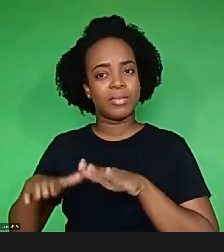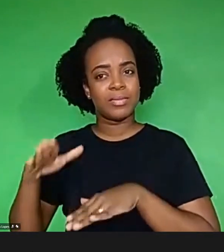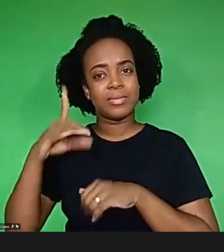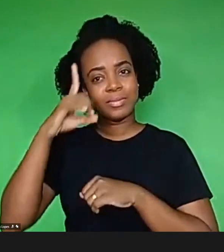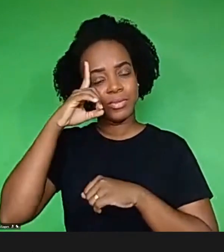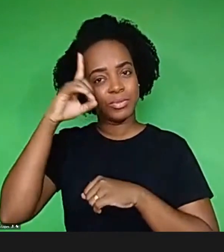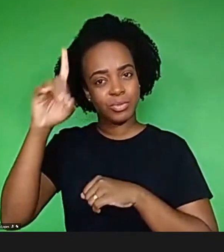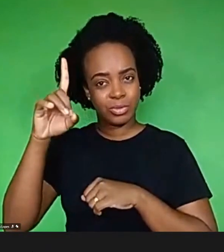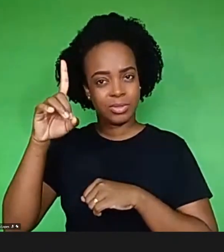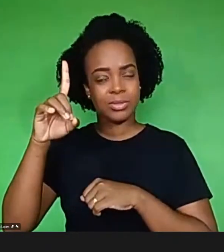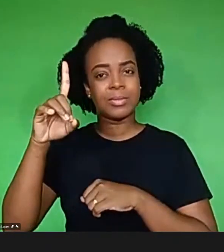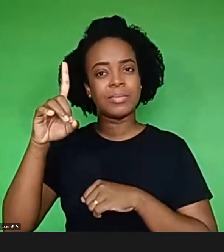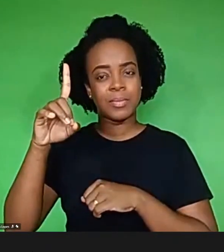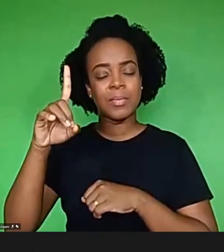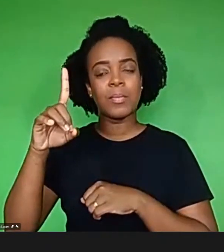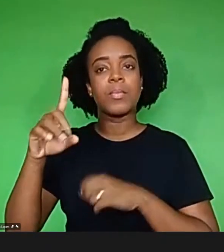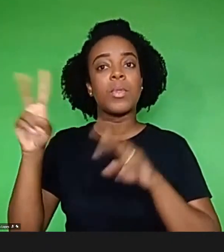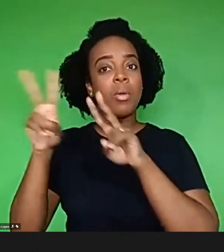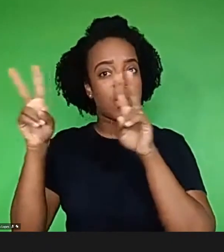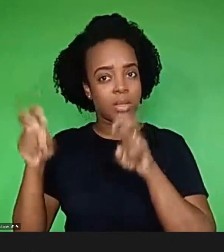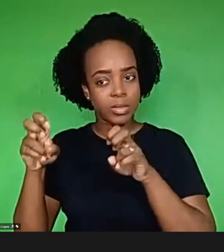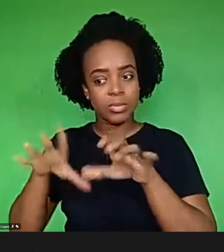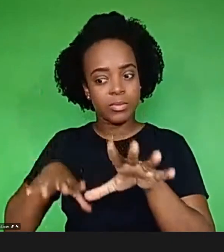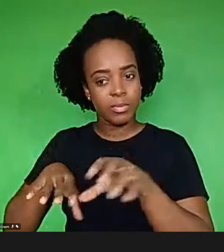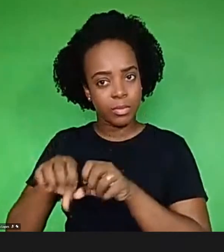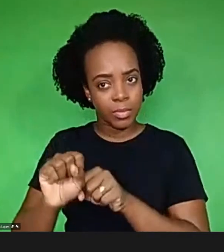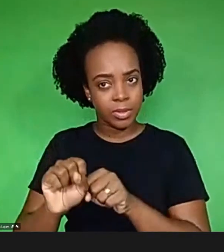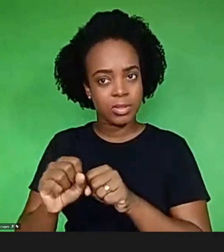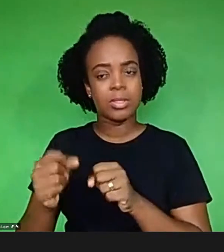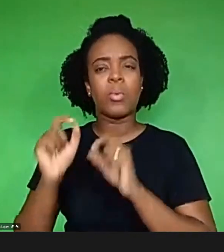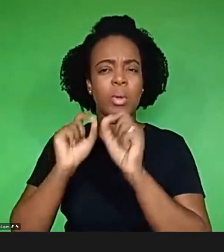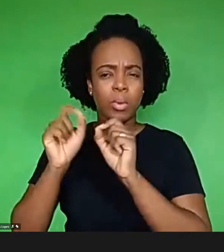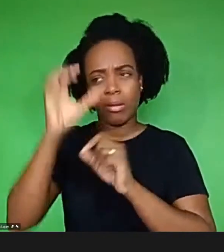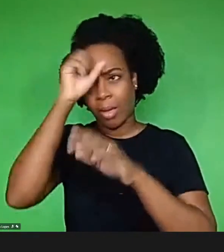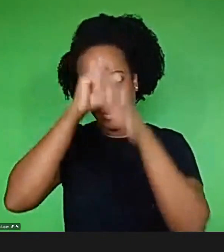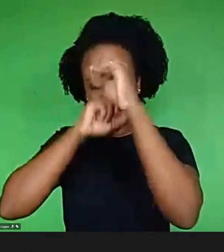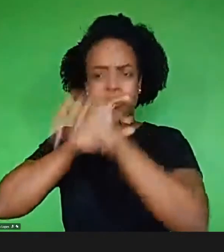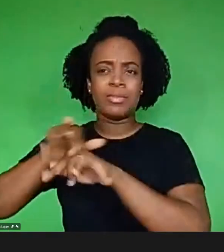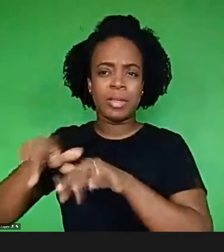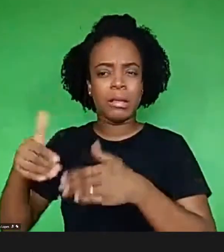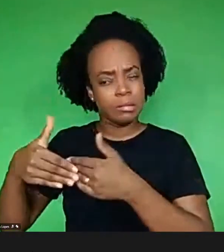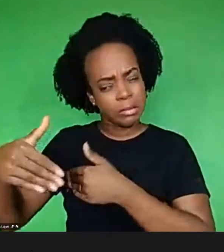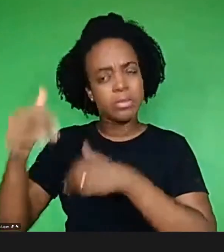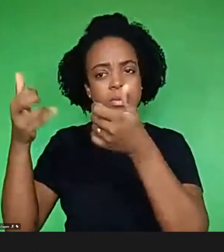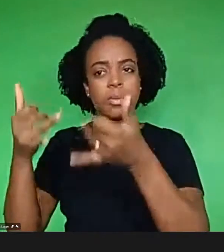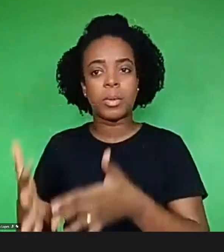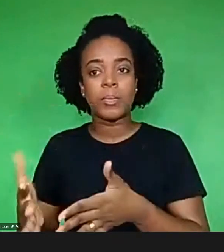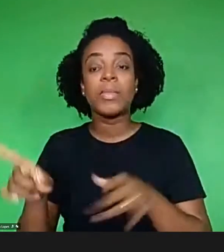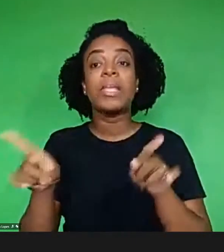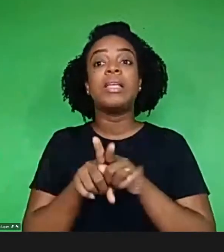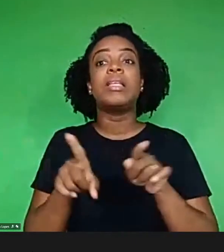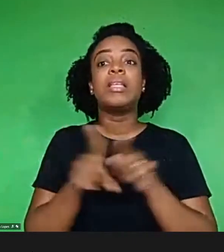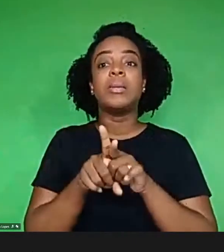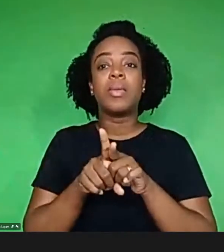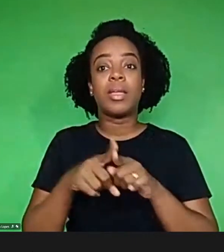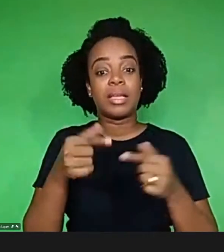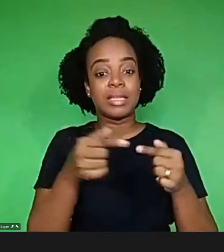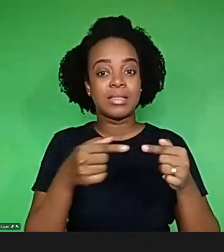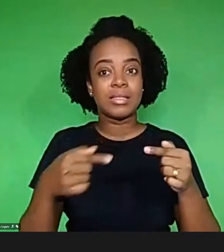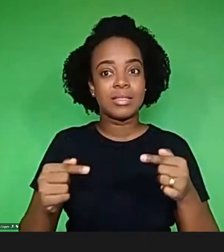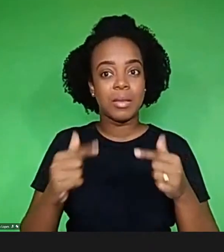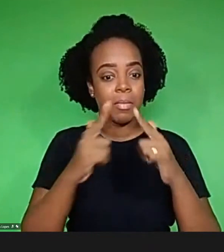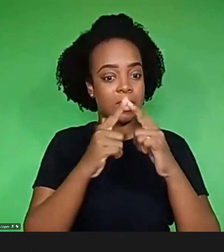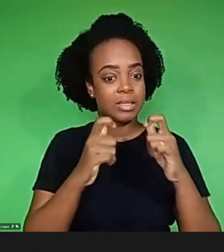das formações. Eu vou falar um pouquinho mais daqui a pouco. E também vai ter a semana de ciência e tecnologia, que mesmo a